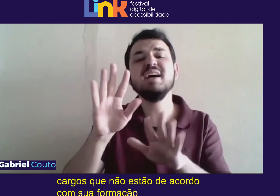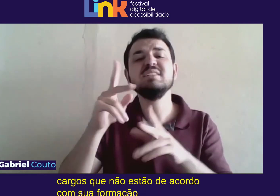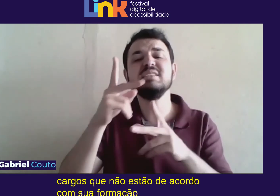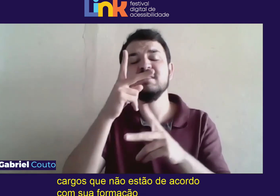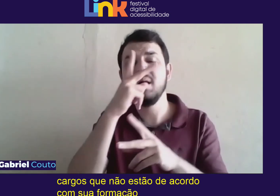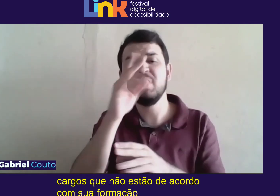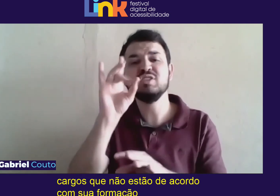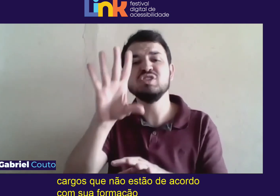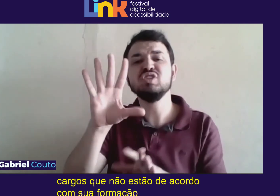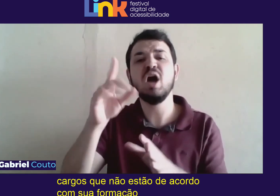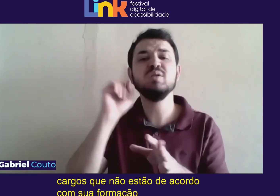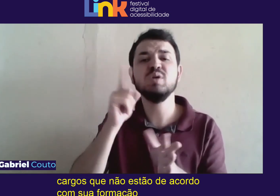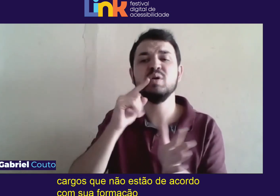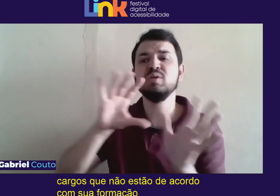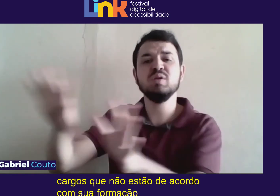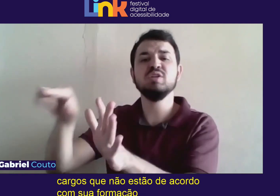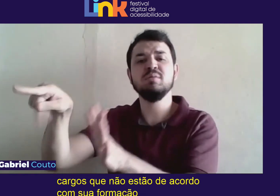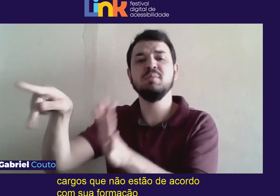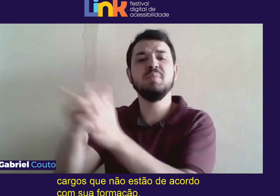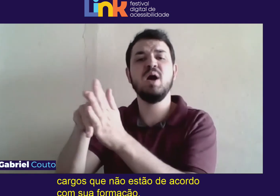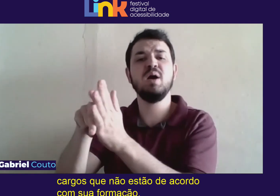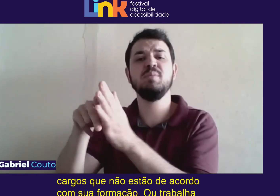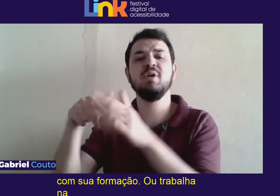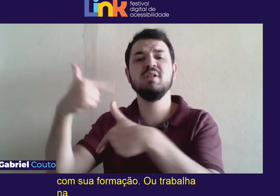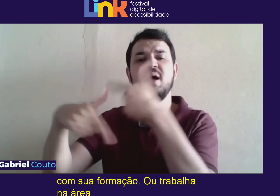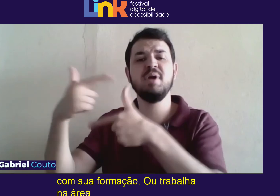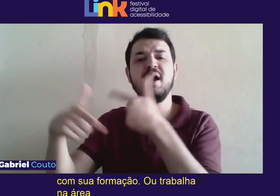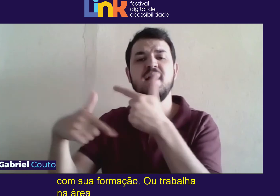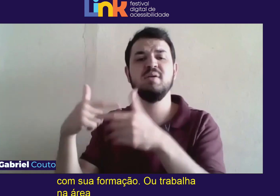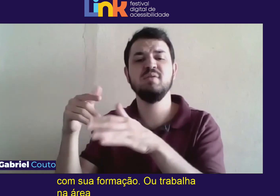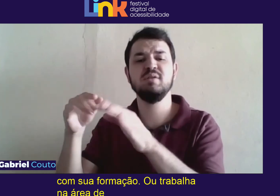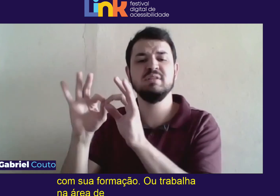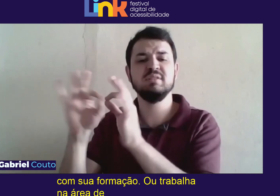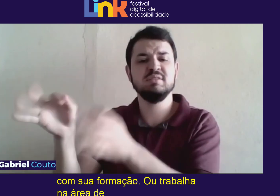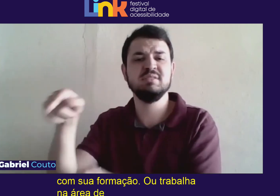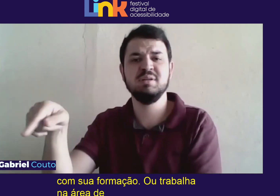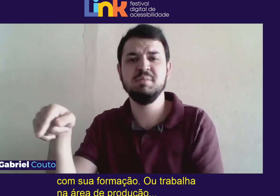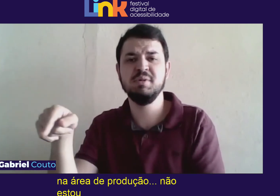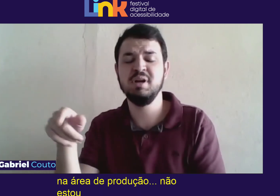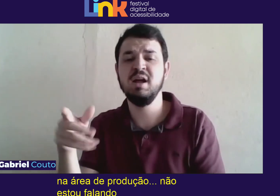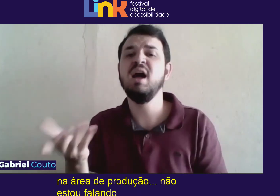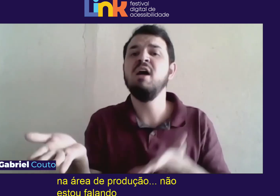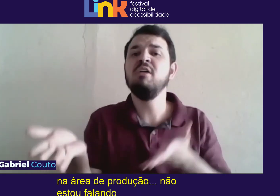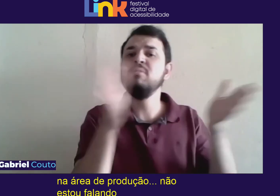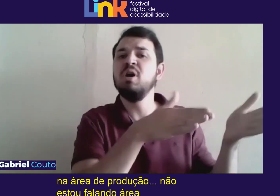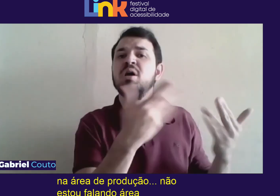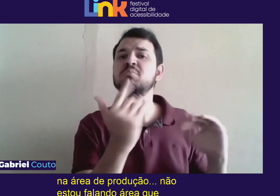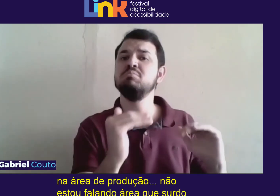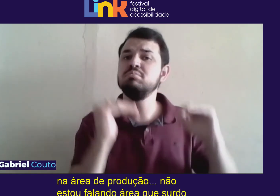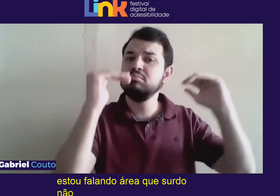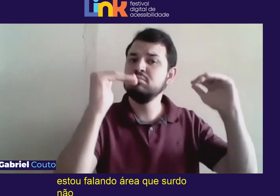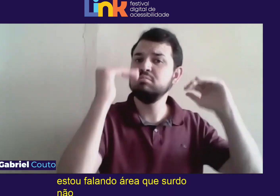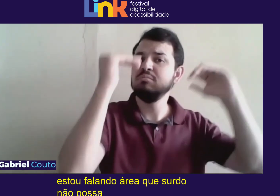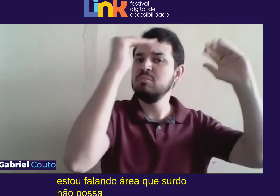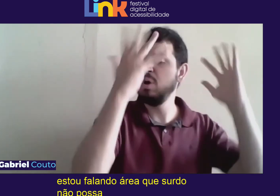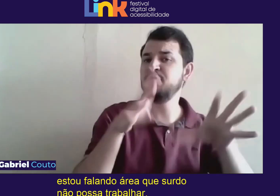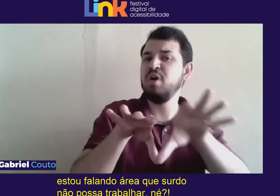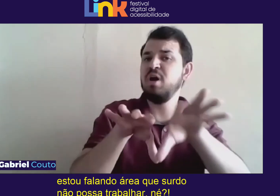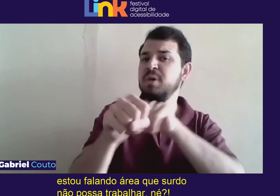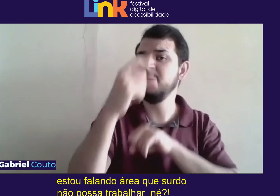Eu não estou falando que não é uma área que o surdo possa trabalhar, né? Mas, às vezes, o surdo tem uma formação e